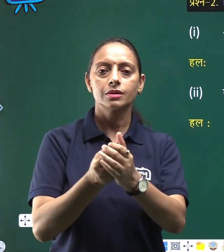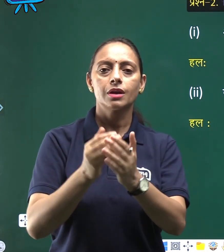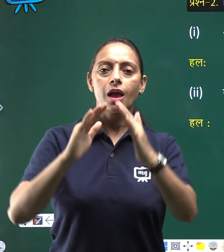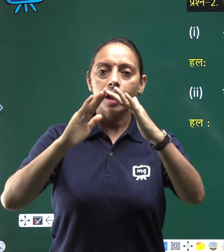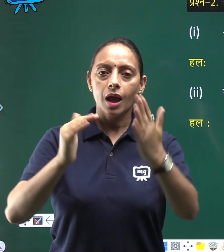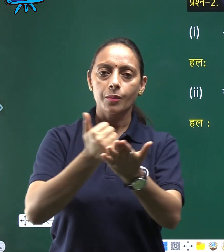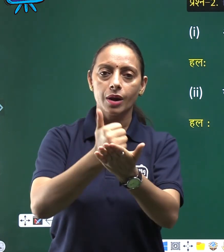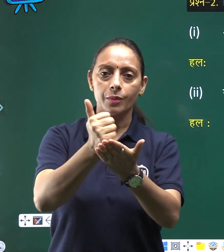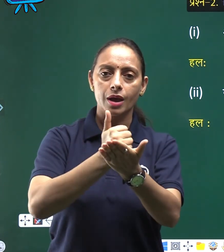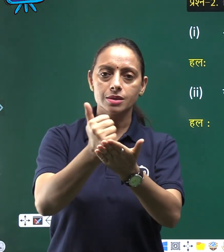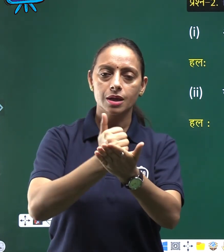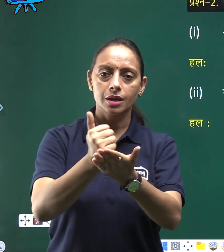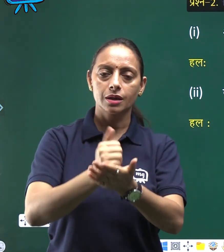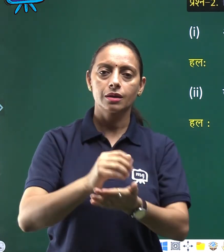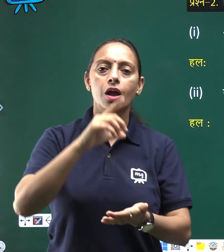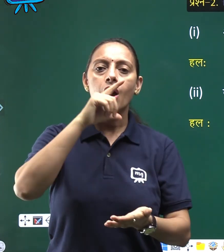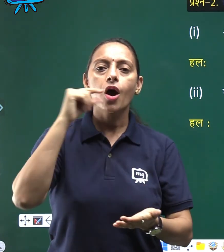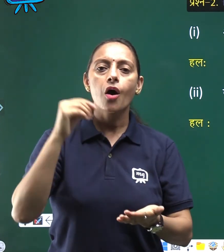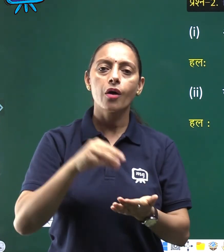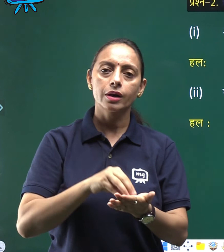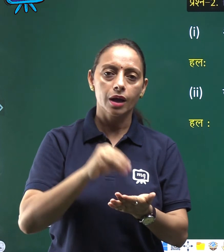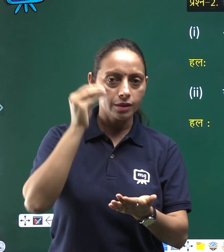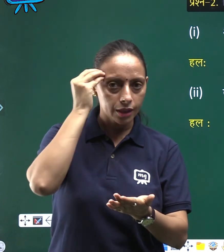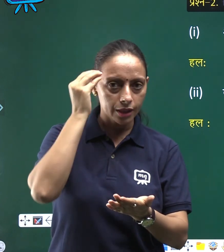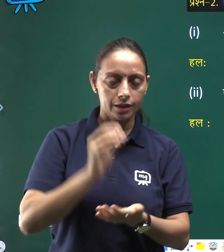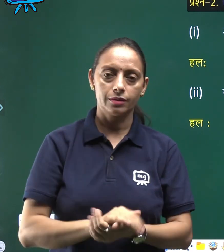अभ्यास करना है और याद करना है।